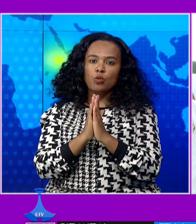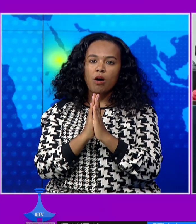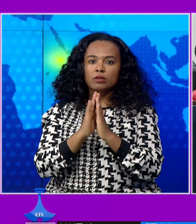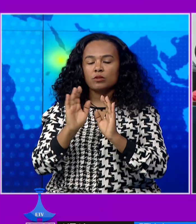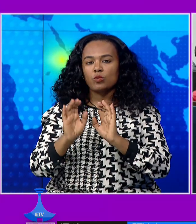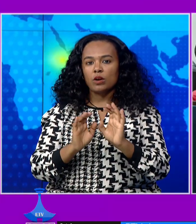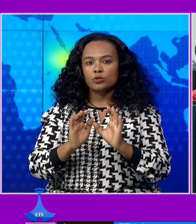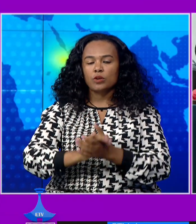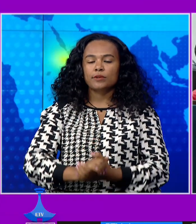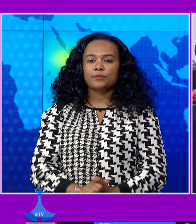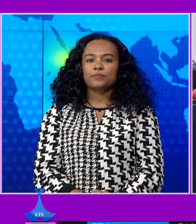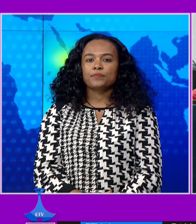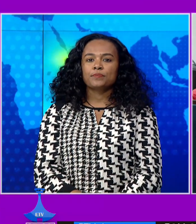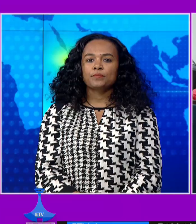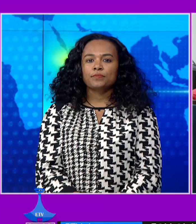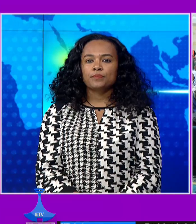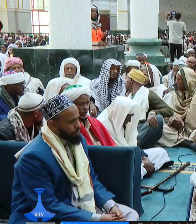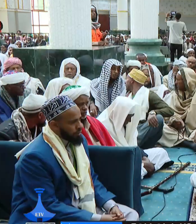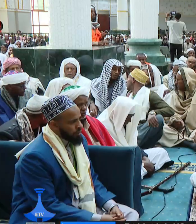ተደርጎላቸዋል።